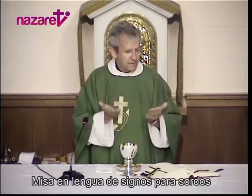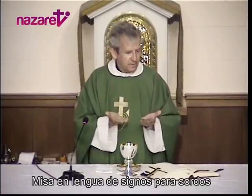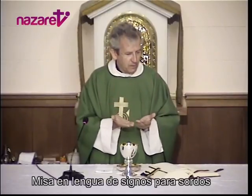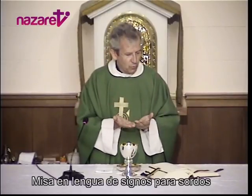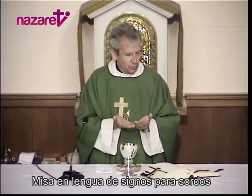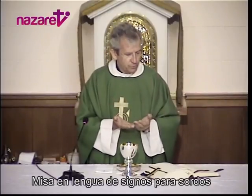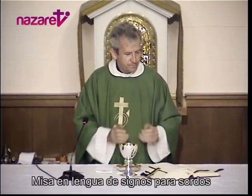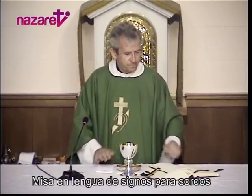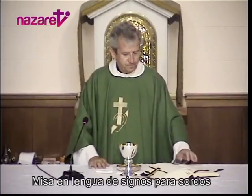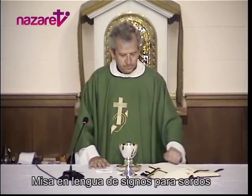del mundo.